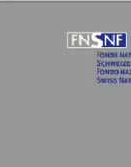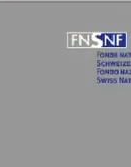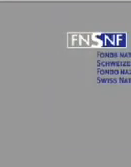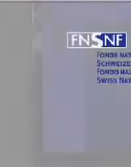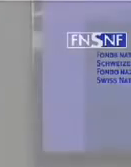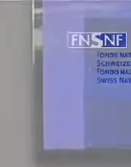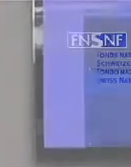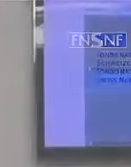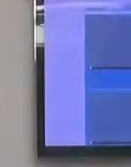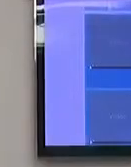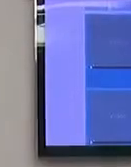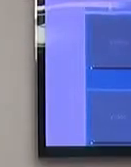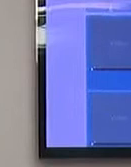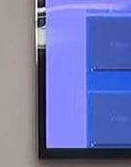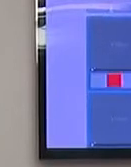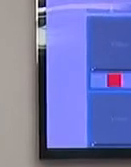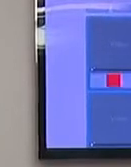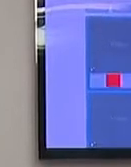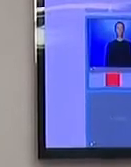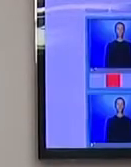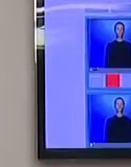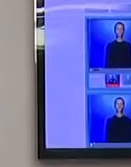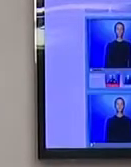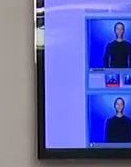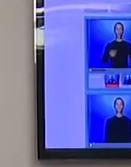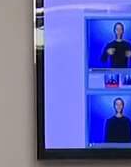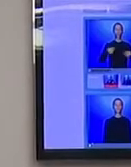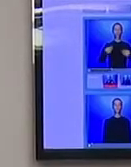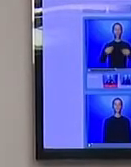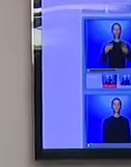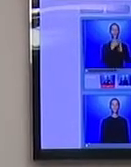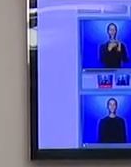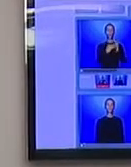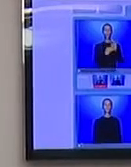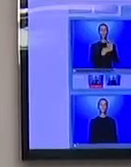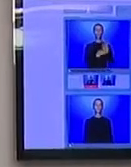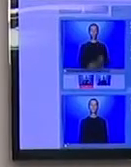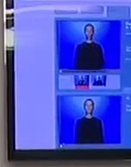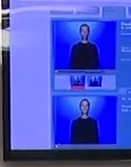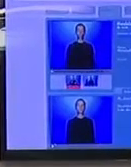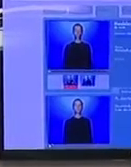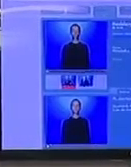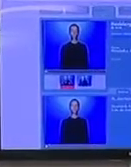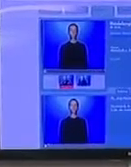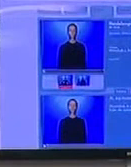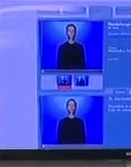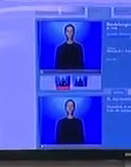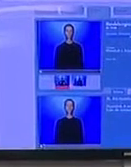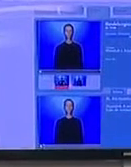Entschuldigung. Und da sehen wir verschiedene Farben, die sagen, das ist beleidigt. Das ist bekannt,